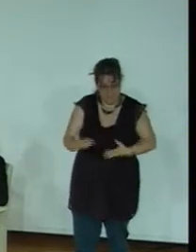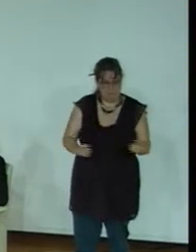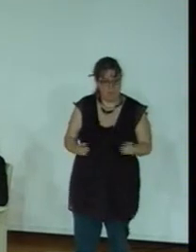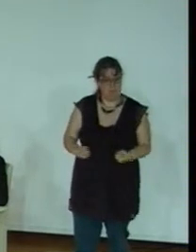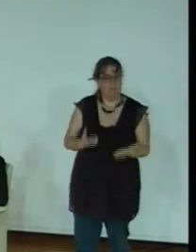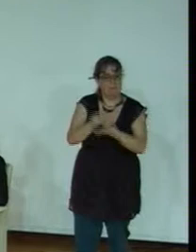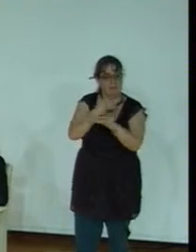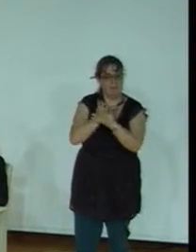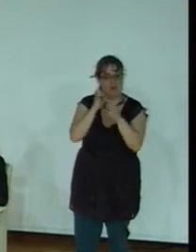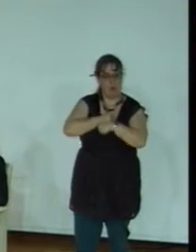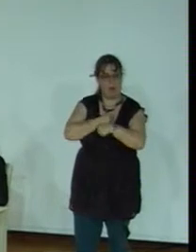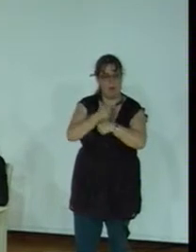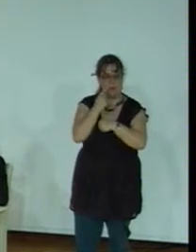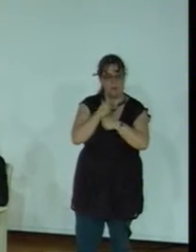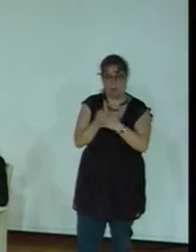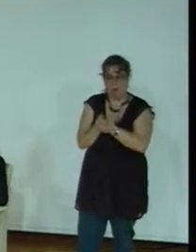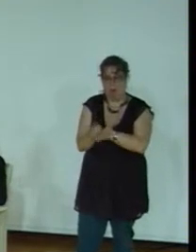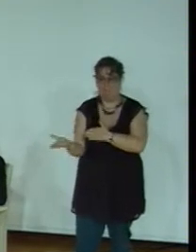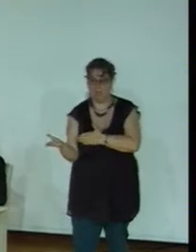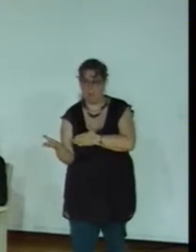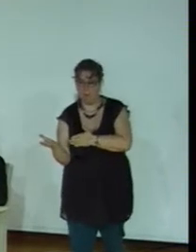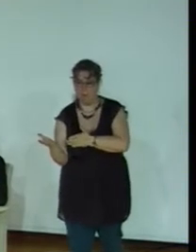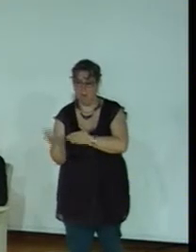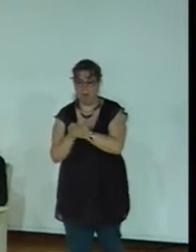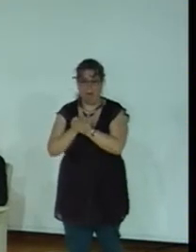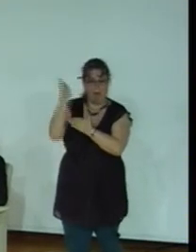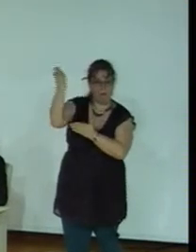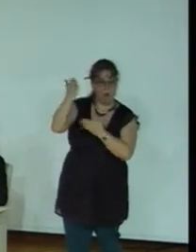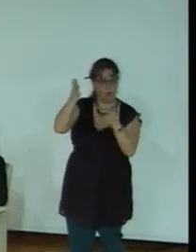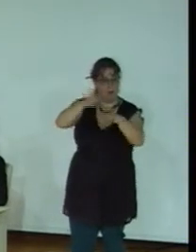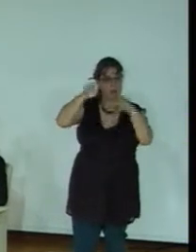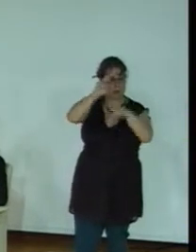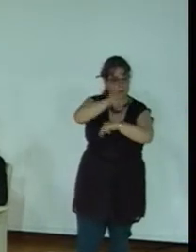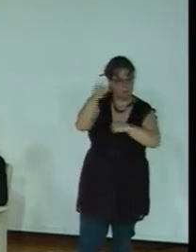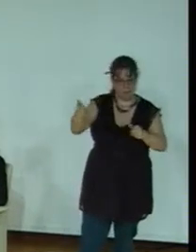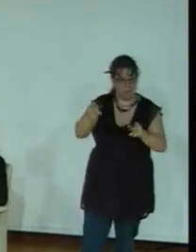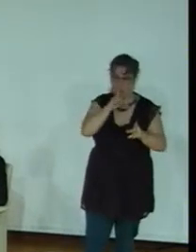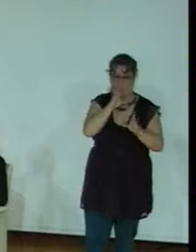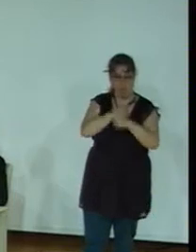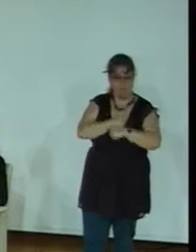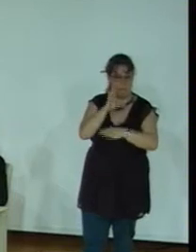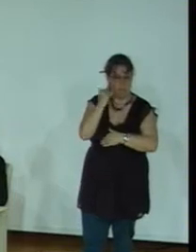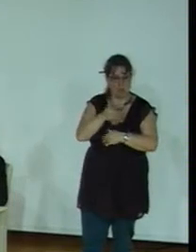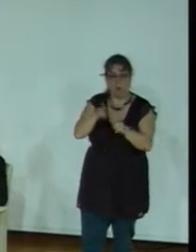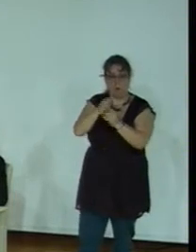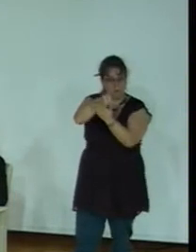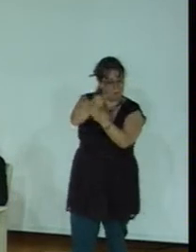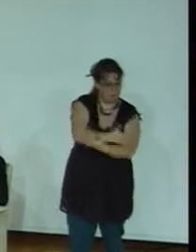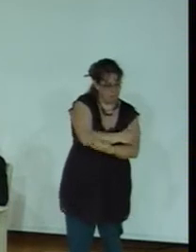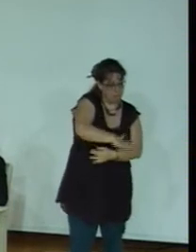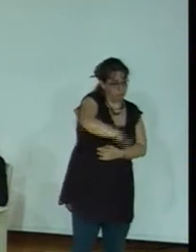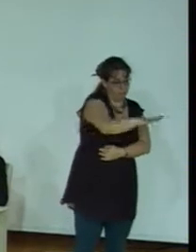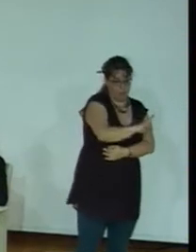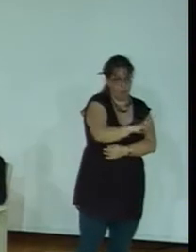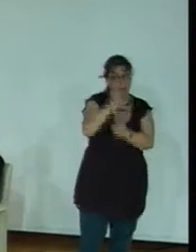tenus d'en rendre compte à qui que ce soit, c'est-à-dire pas plus aux députés et aux sénateurs qu'aux citoyens. Ils sont simplement tenus d'en répondre devant le Premier